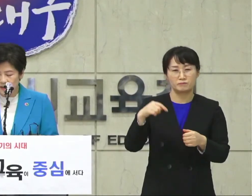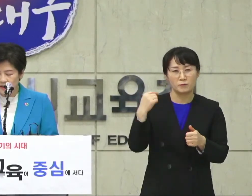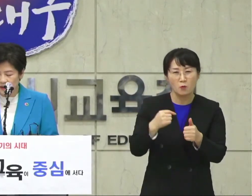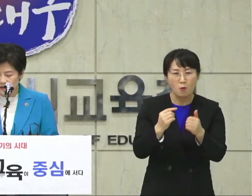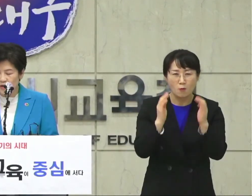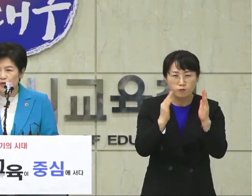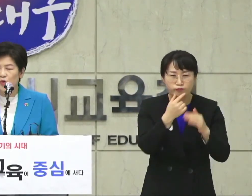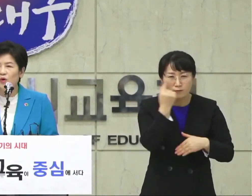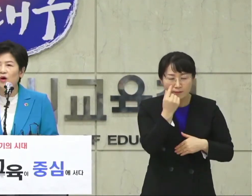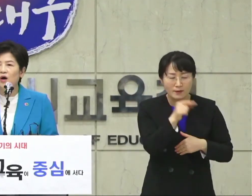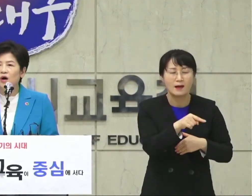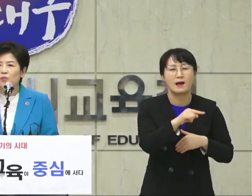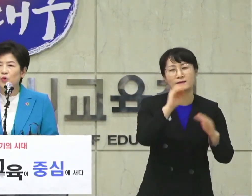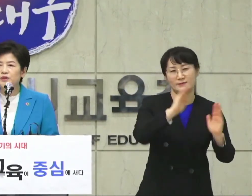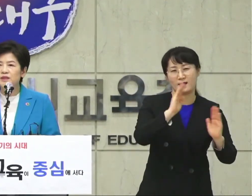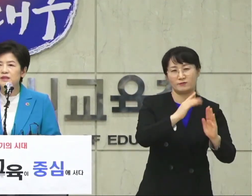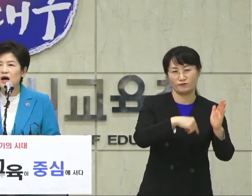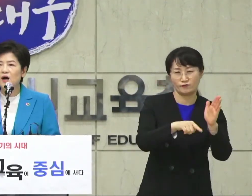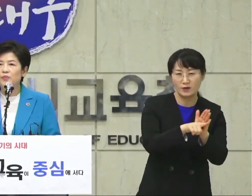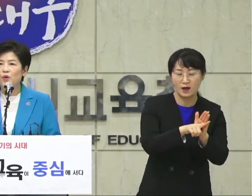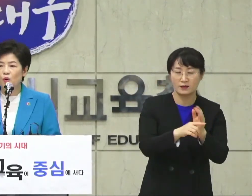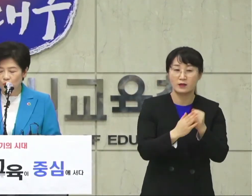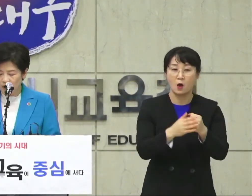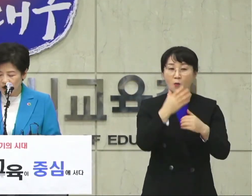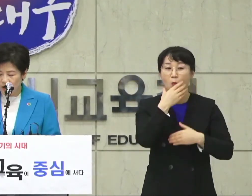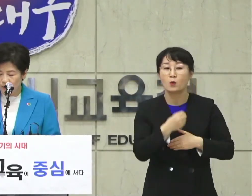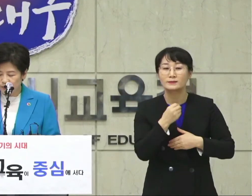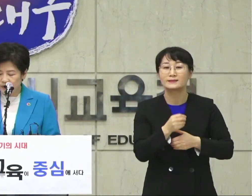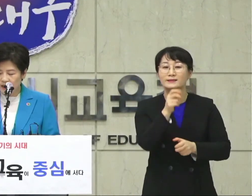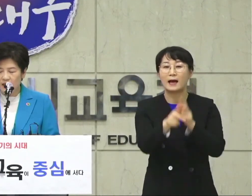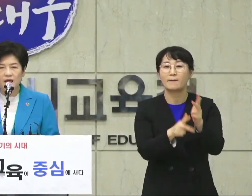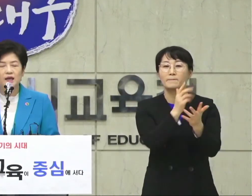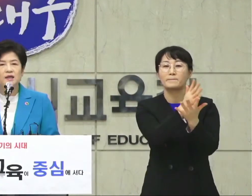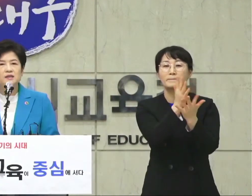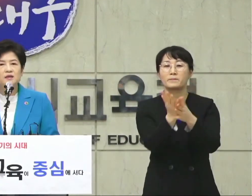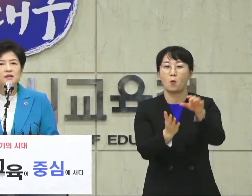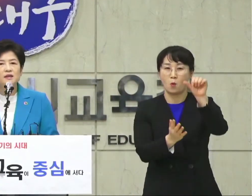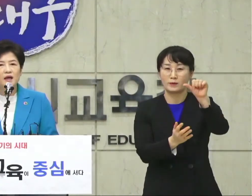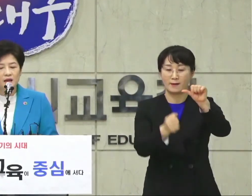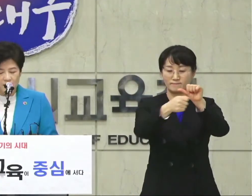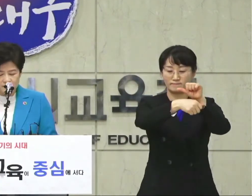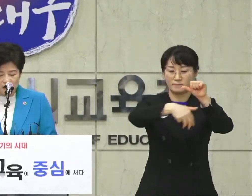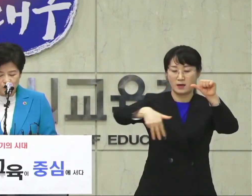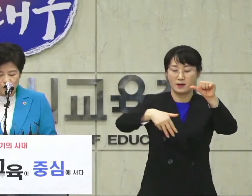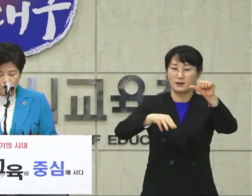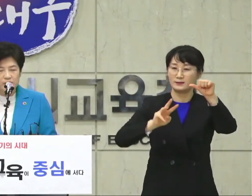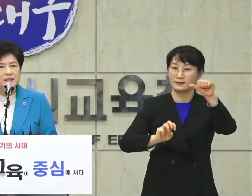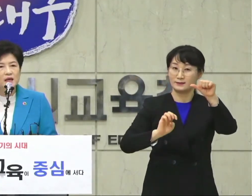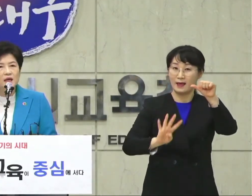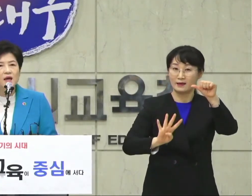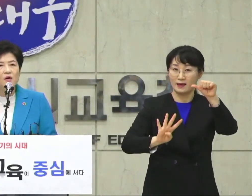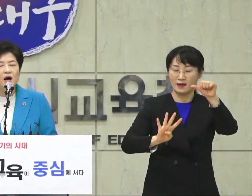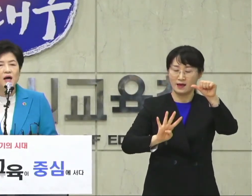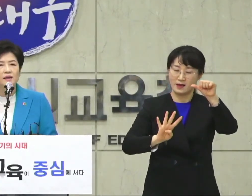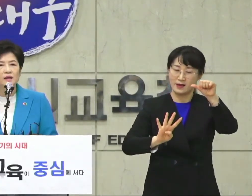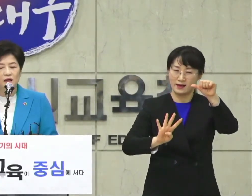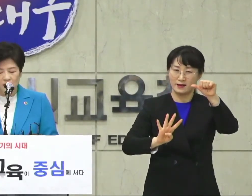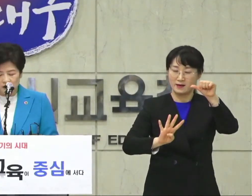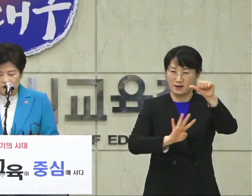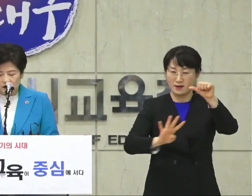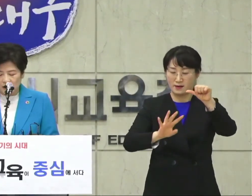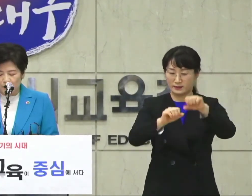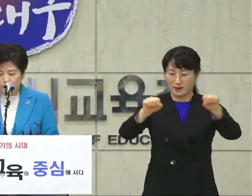교육취약계층 학생을 대상으로 복지사업 5개 분야에 34개 사업으로